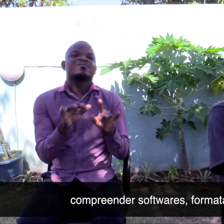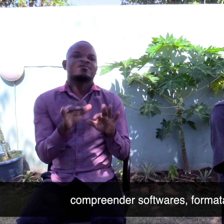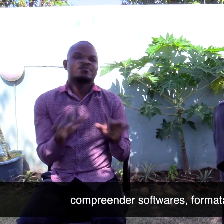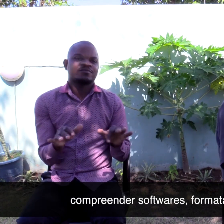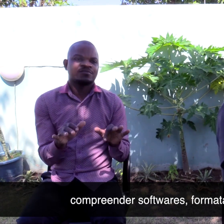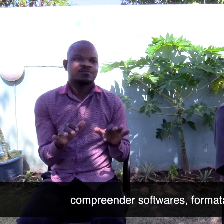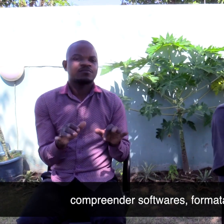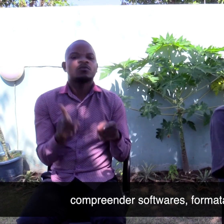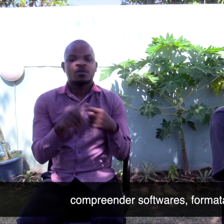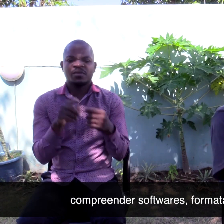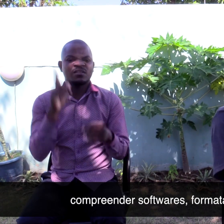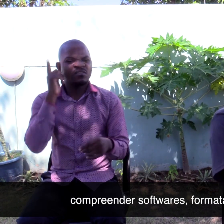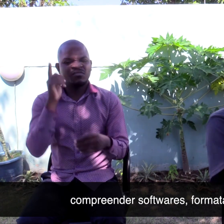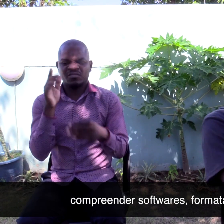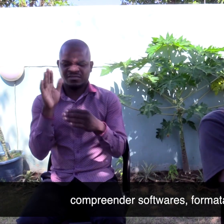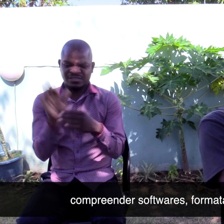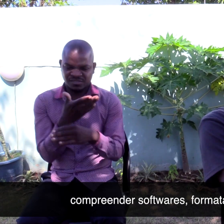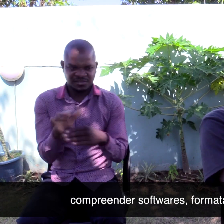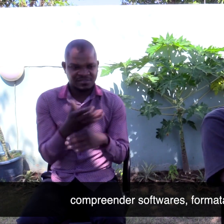formato de telefones.